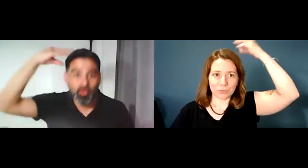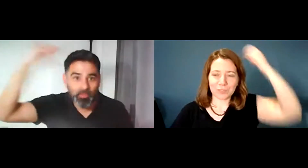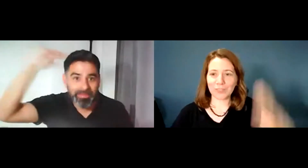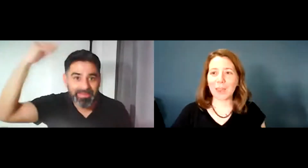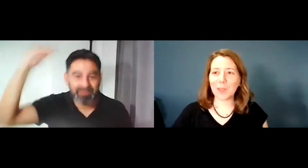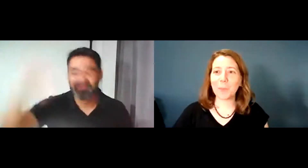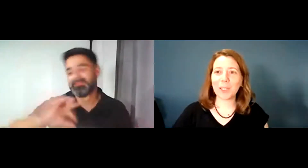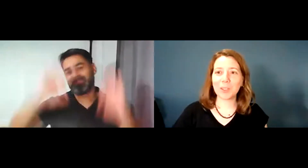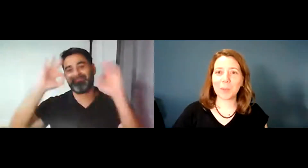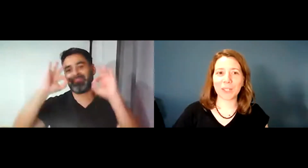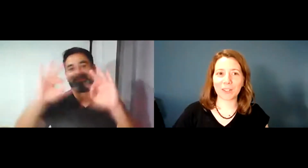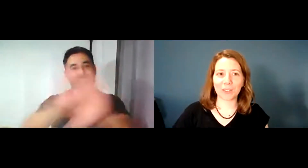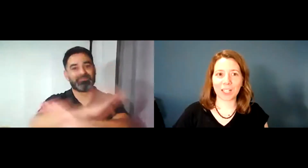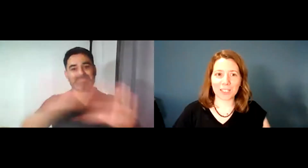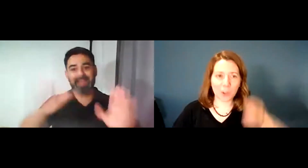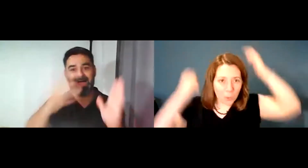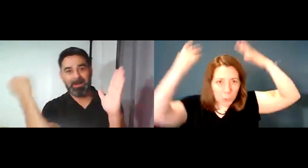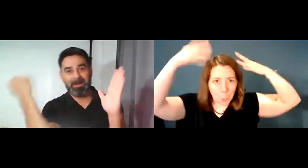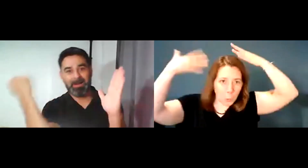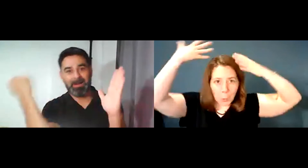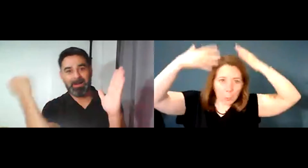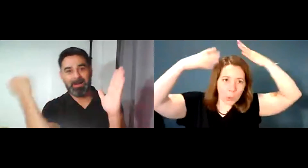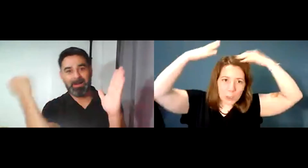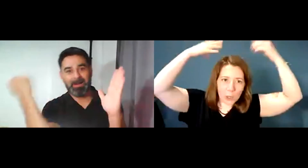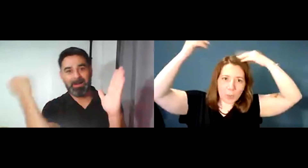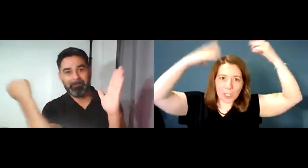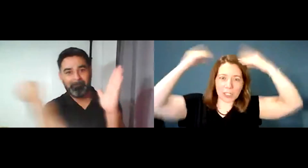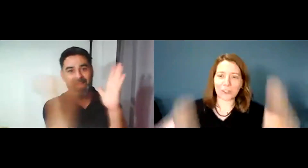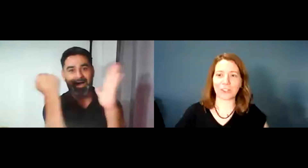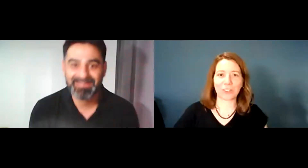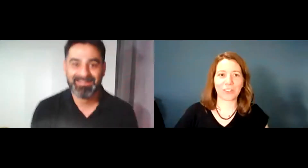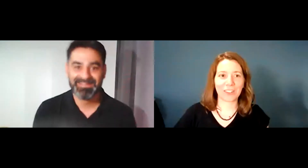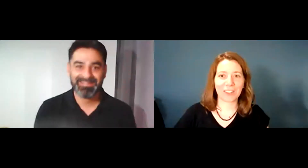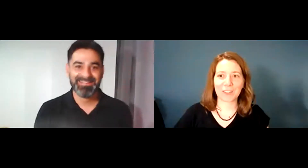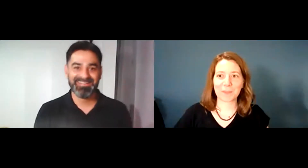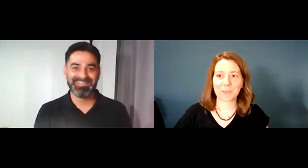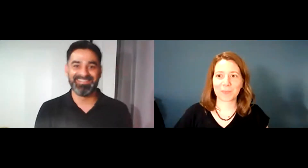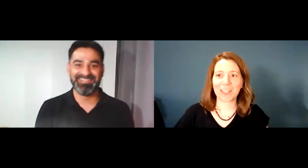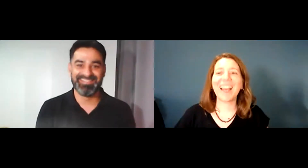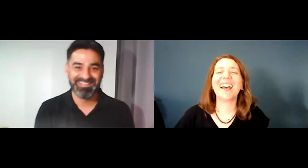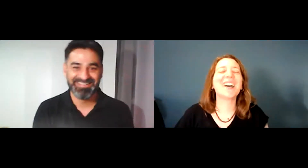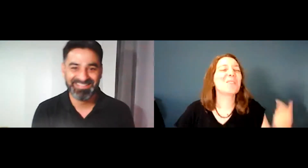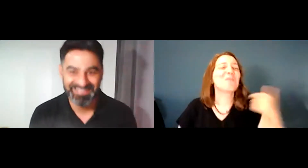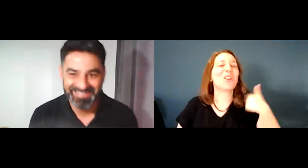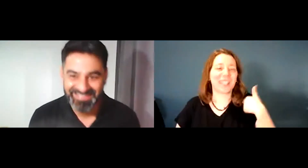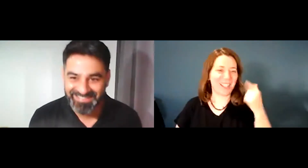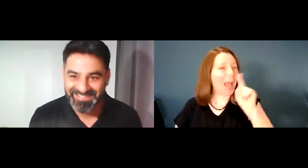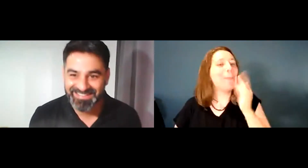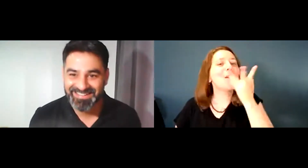La de los pelitos parados, así como. Con bolillo sí, en los pelitos. Sí, porque yo no me peino, la verdad yo no me peino, me hago así